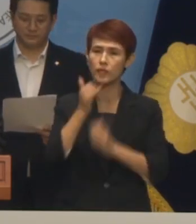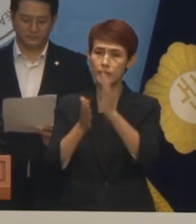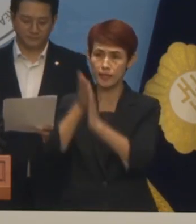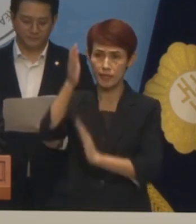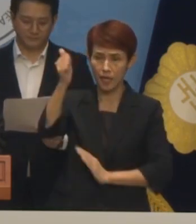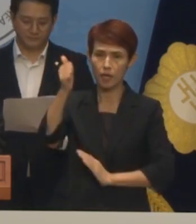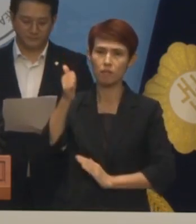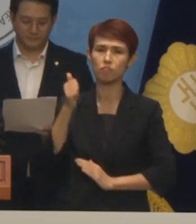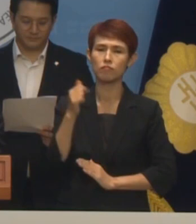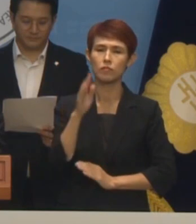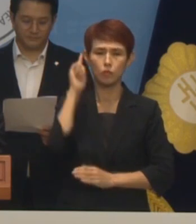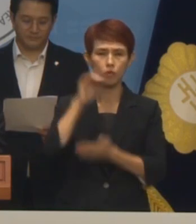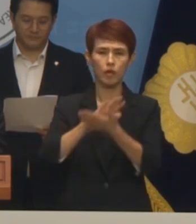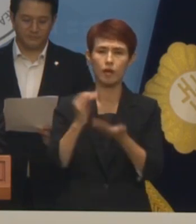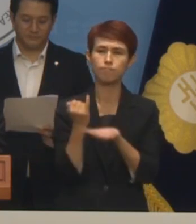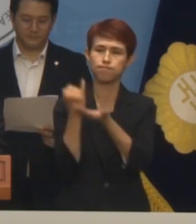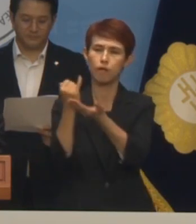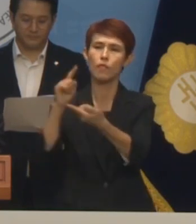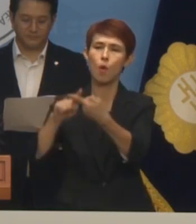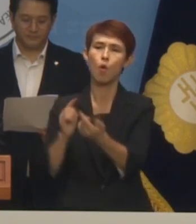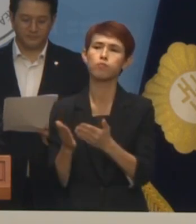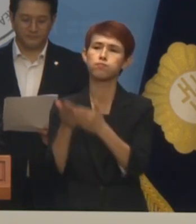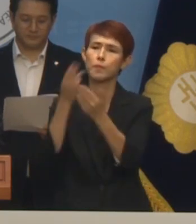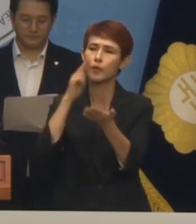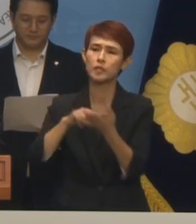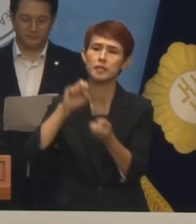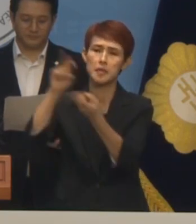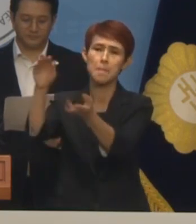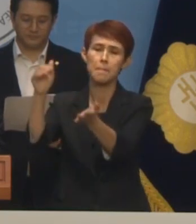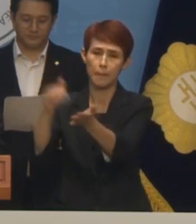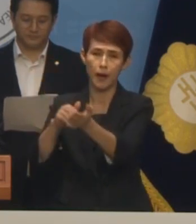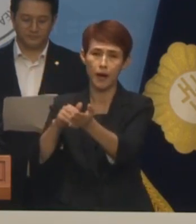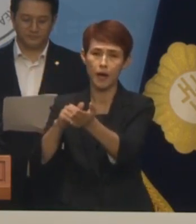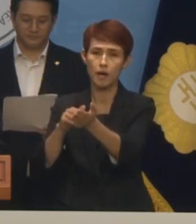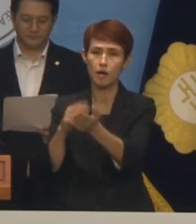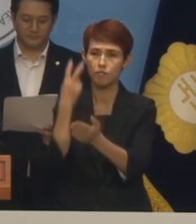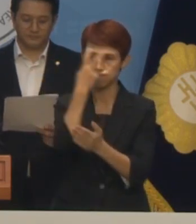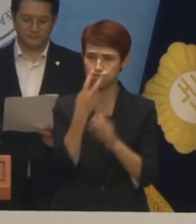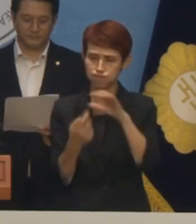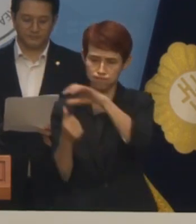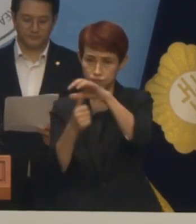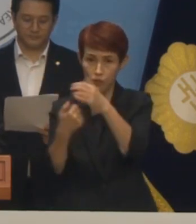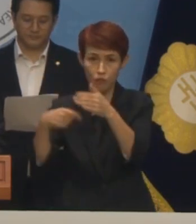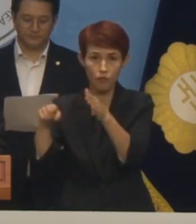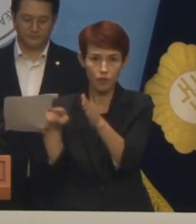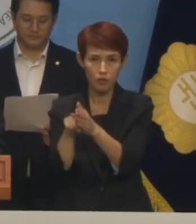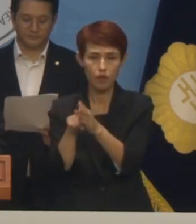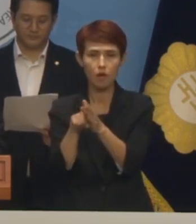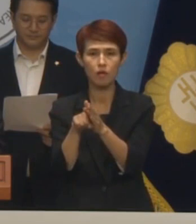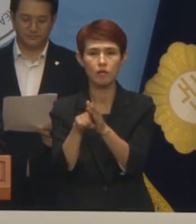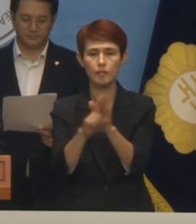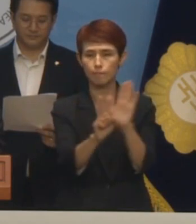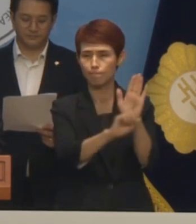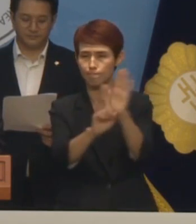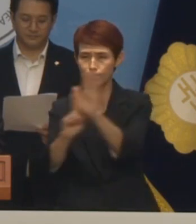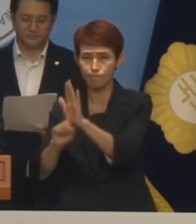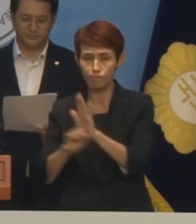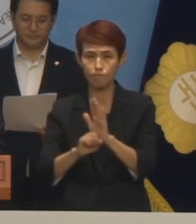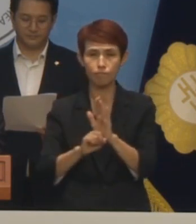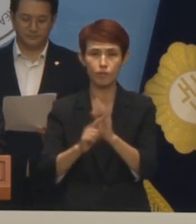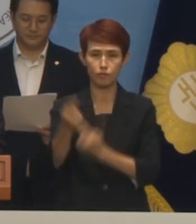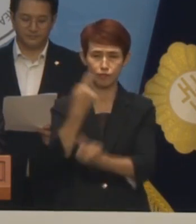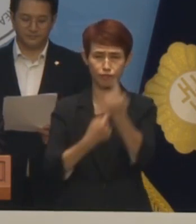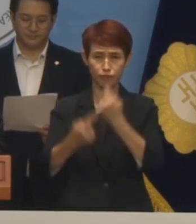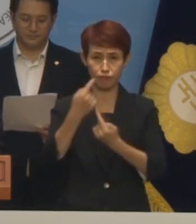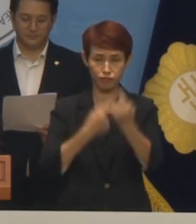존치를 촉구하는 서한을 보냈고 지난 8월 9일부터는 소녀상 지키기 온라인 캠페인을 통해 오늘까지 원래 목표인 2,000명을